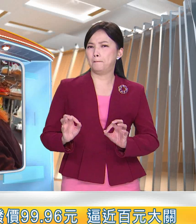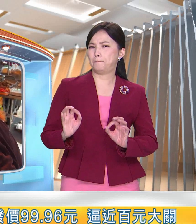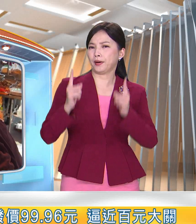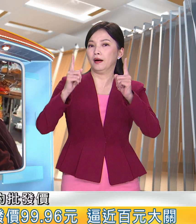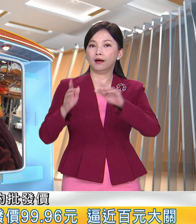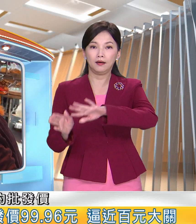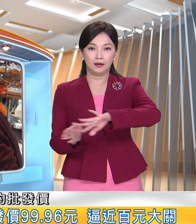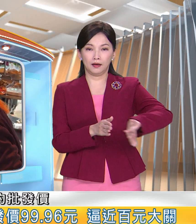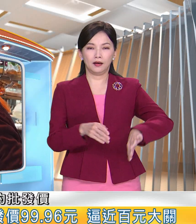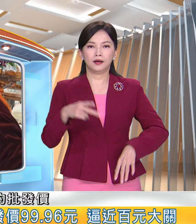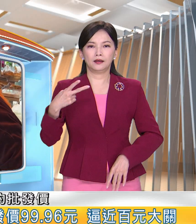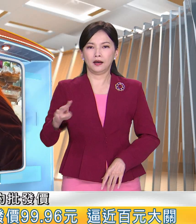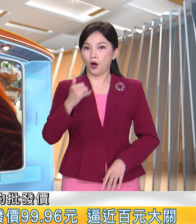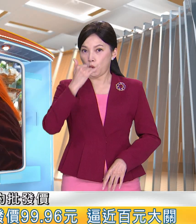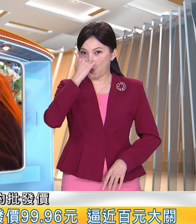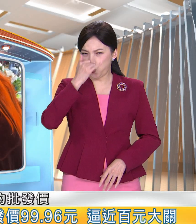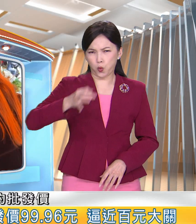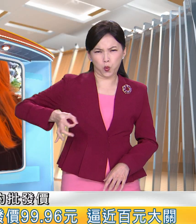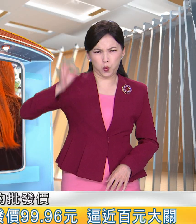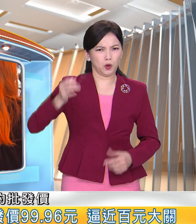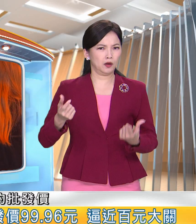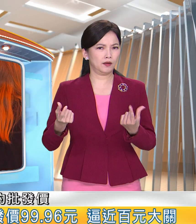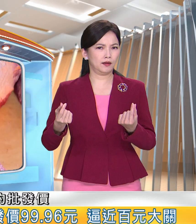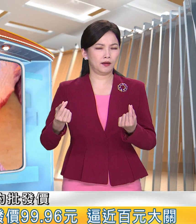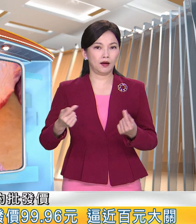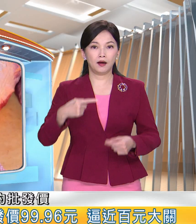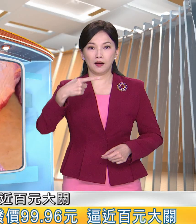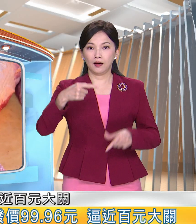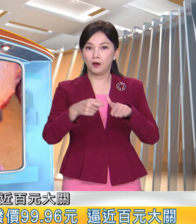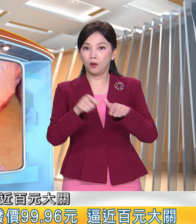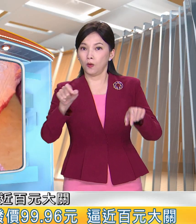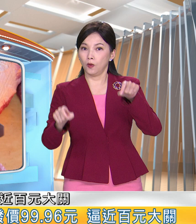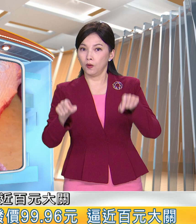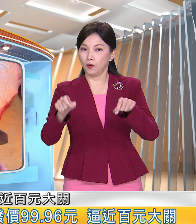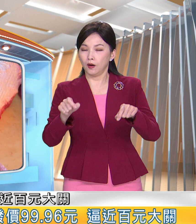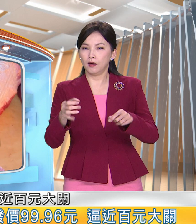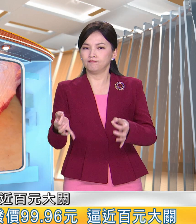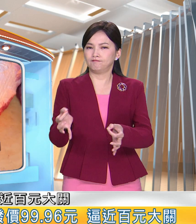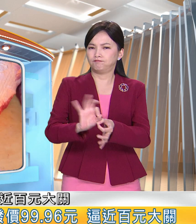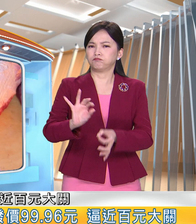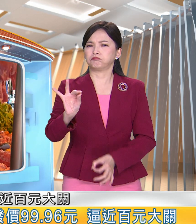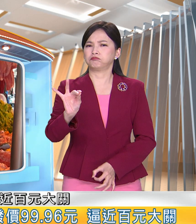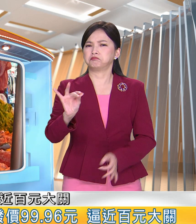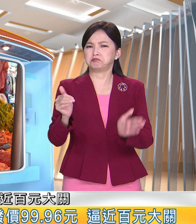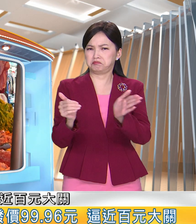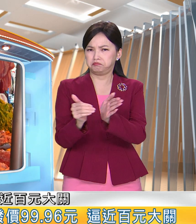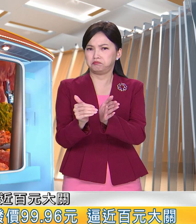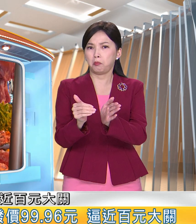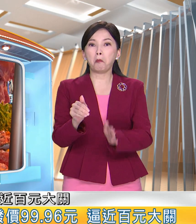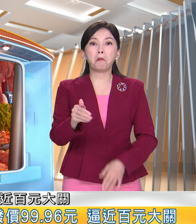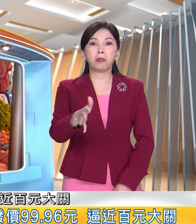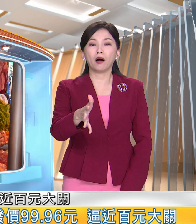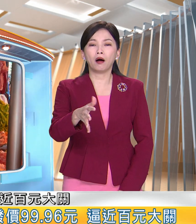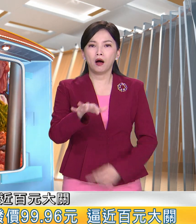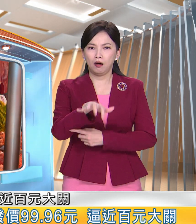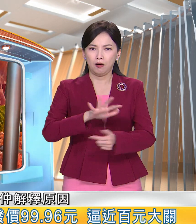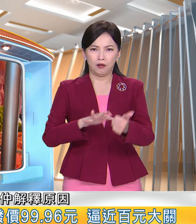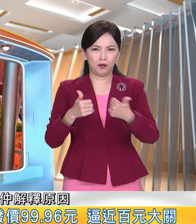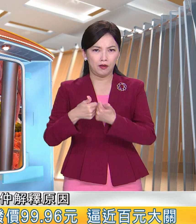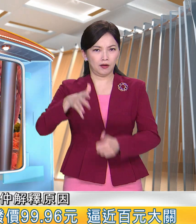除了鸡蛋，猪肉的批发价每公斤也已经逼近了百元大关。农委会主委